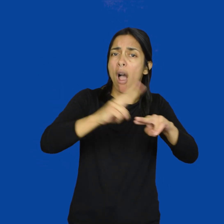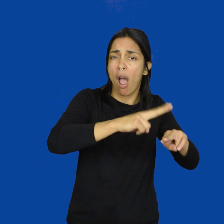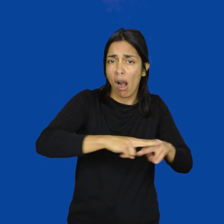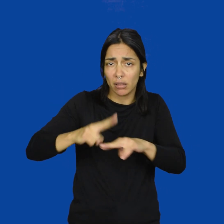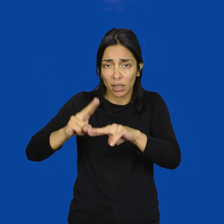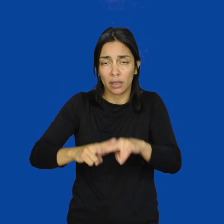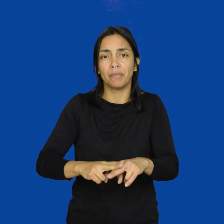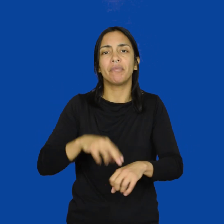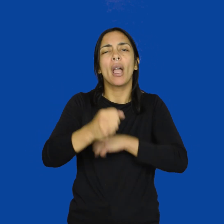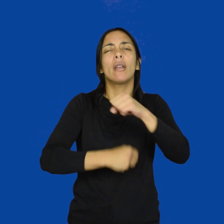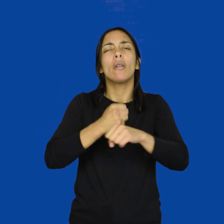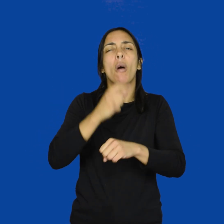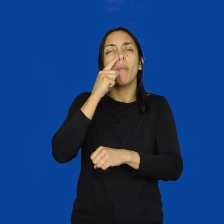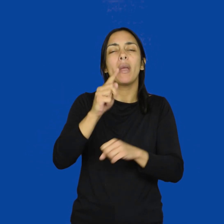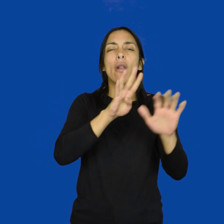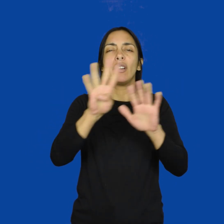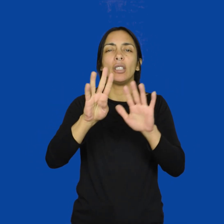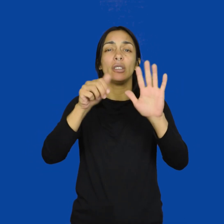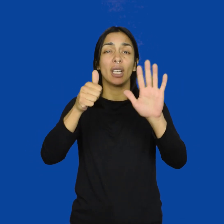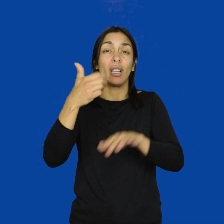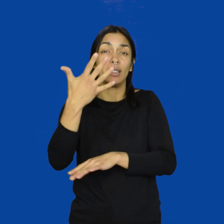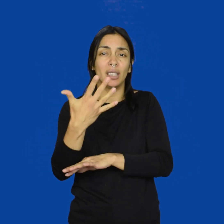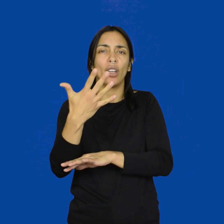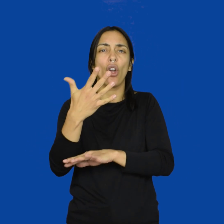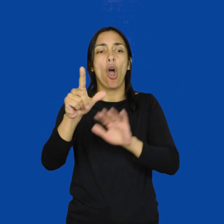En 1965 se proclama en Uruguay la Ley